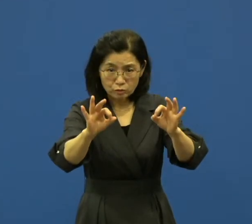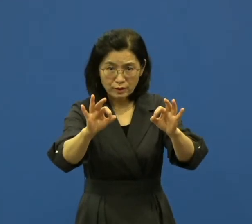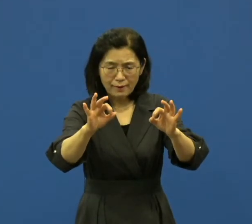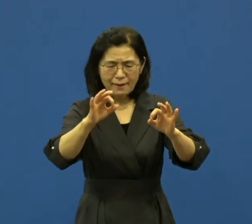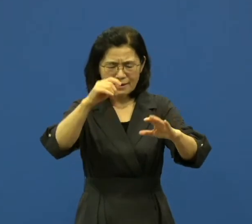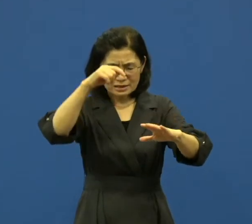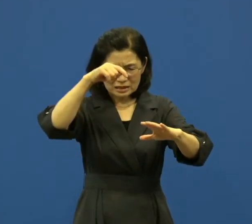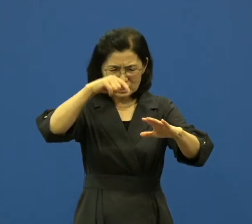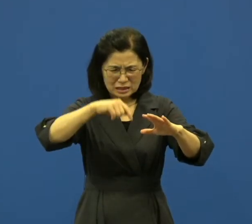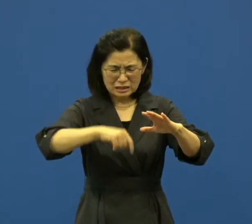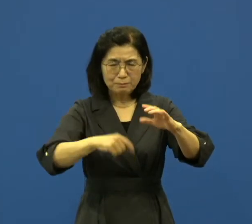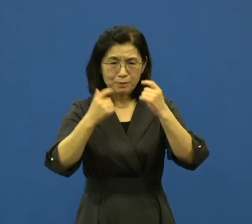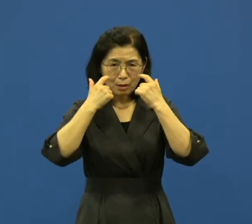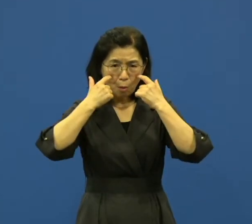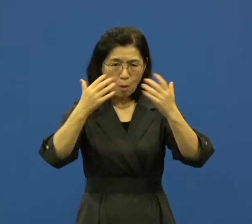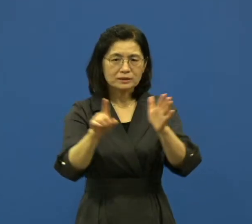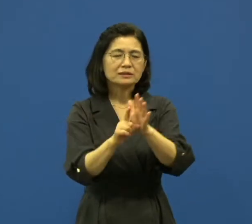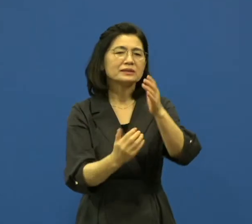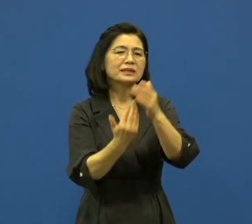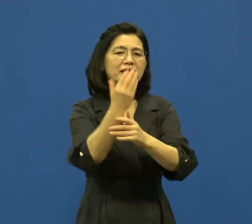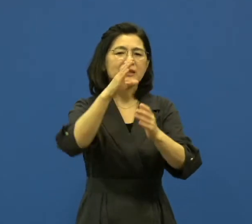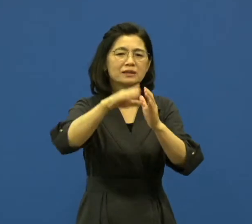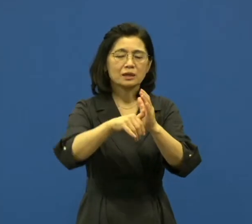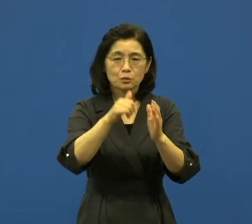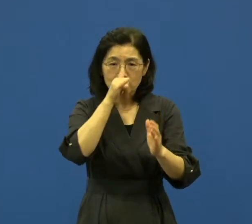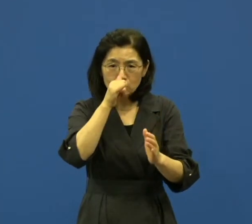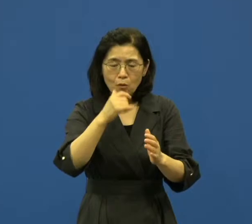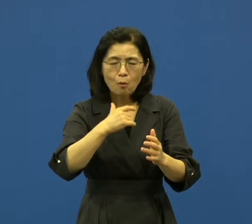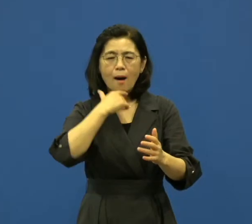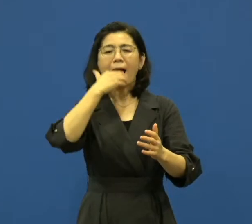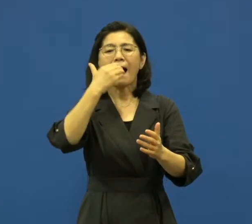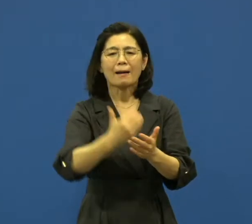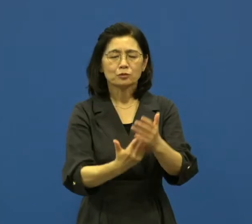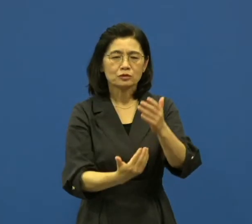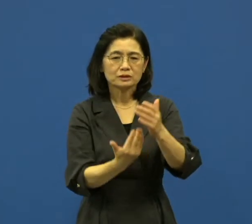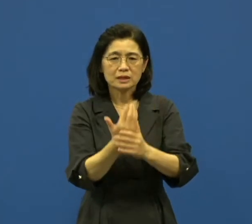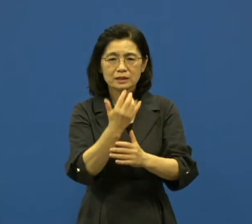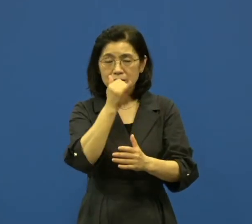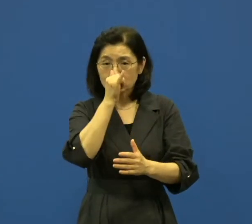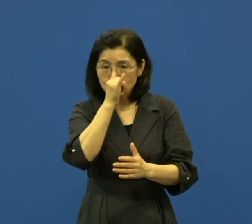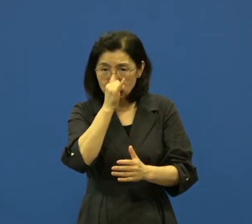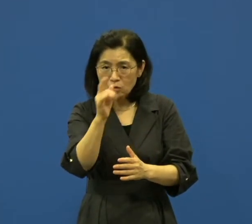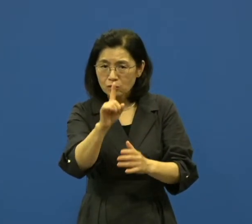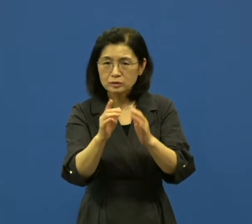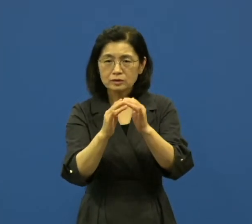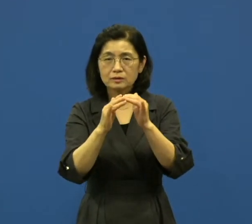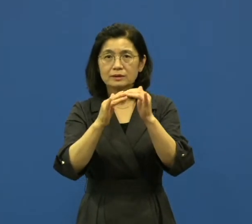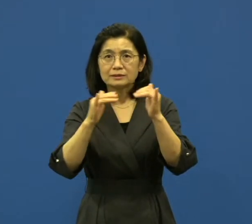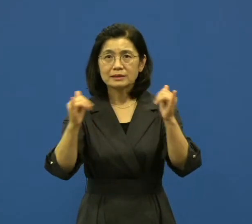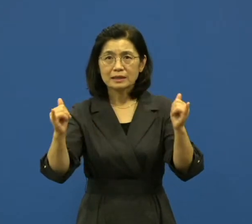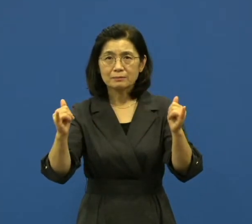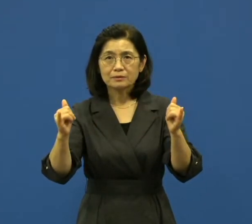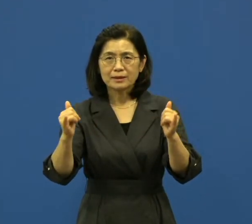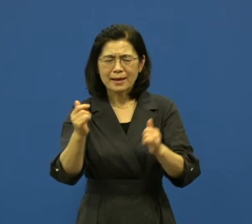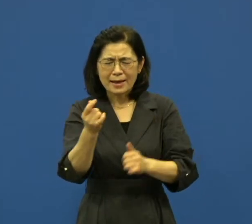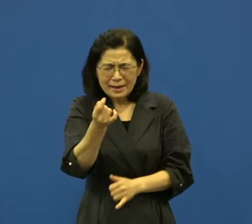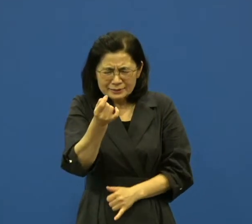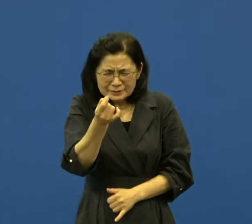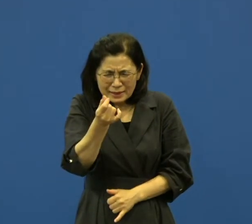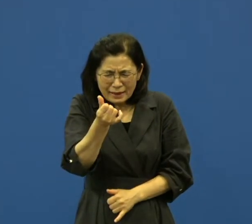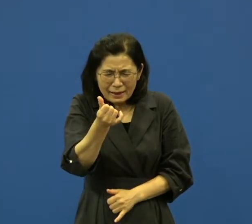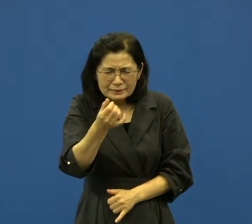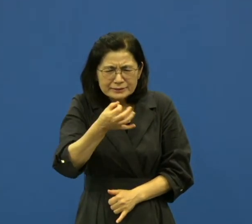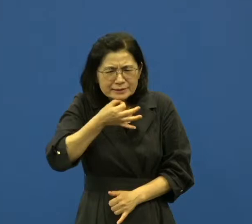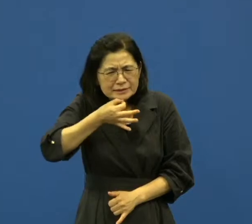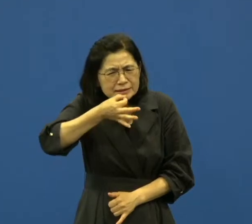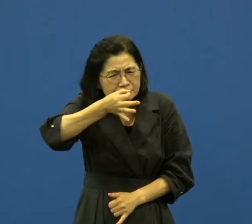확신이 찾아올 수가 있습니다. 어떤 사람에게는 마음에 감동이 일어날 수가 있습니다. 어떤 사람에게는 아주 세미한 음성으로 들려질 수가 있습니다.